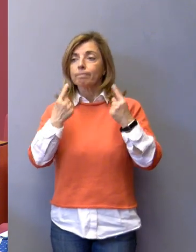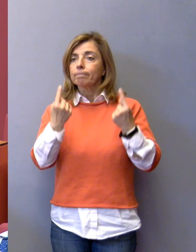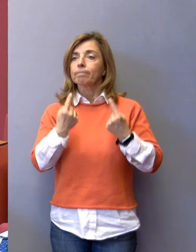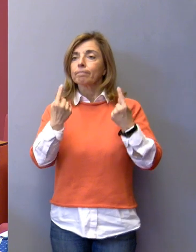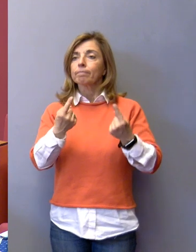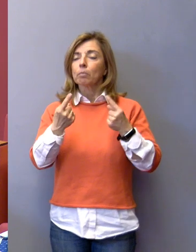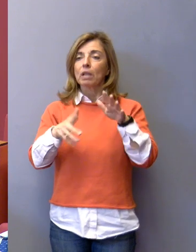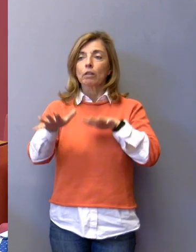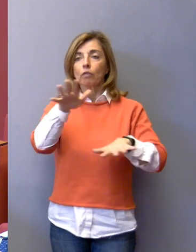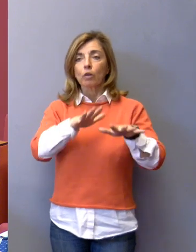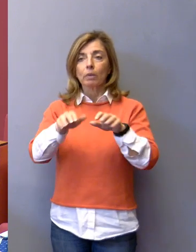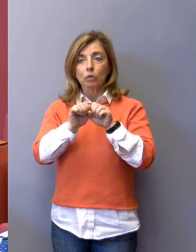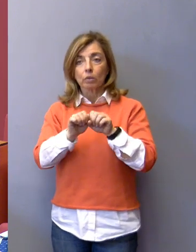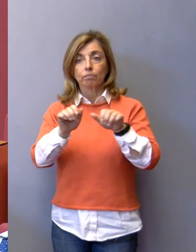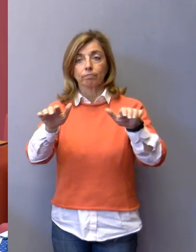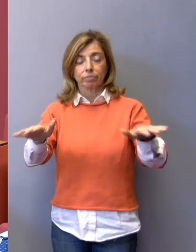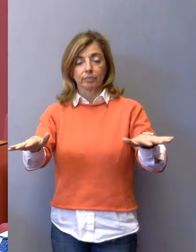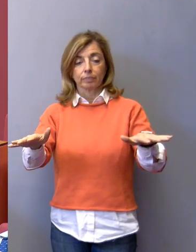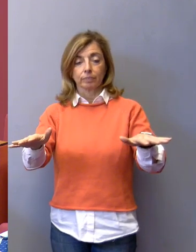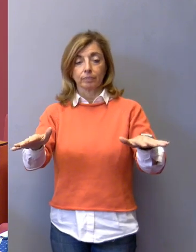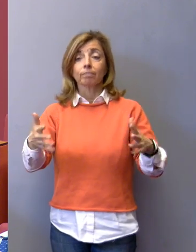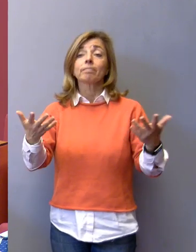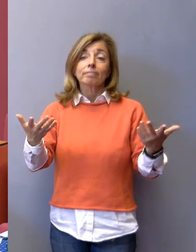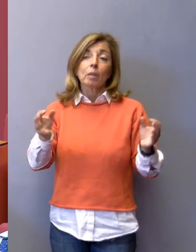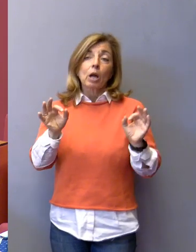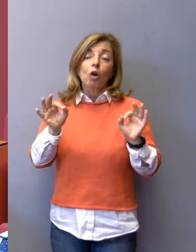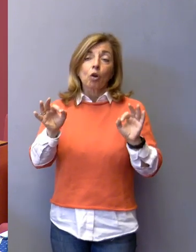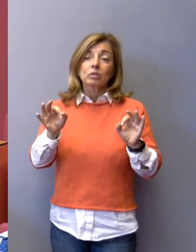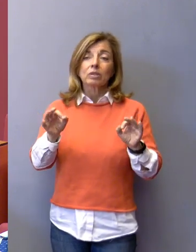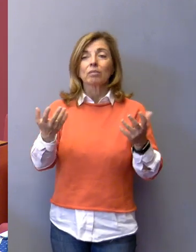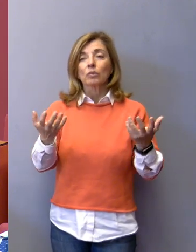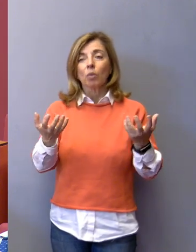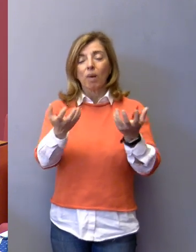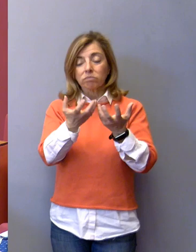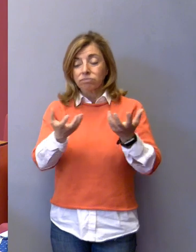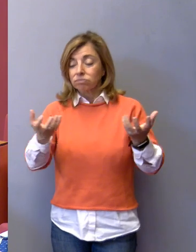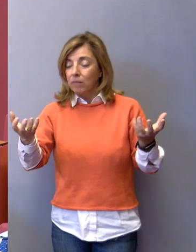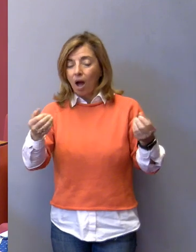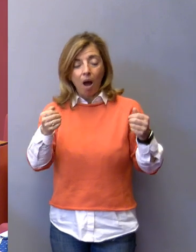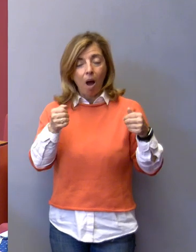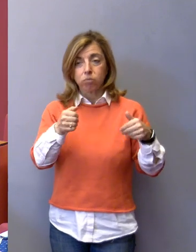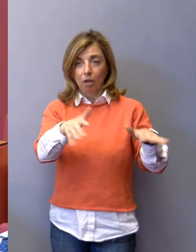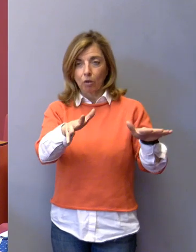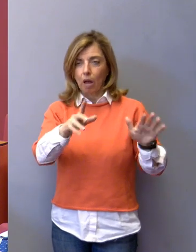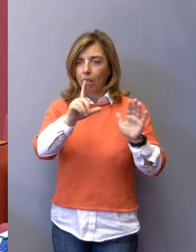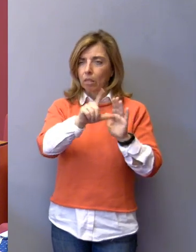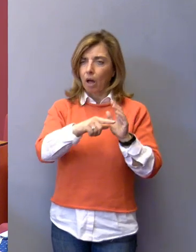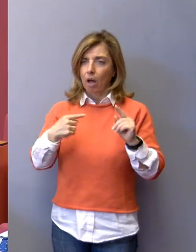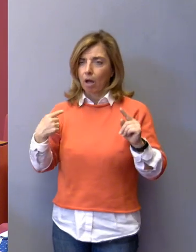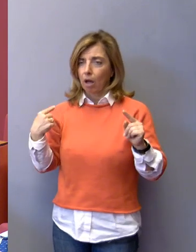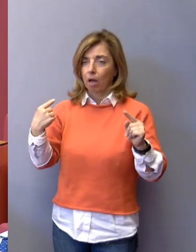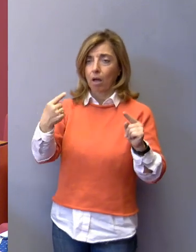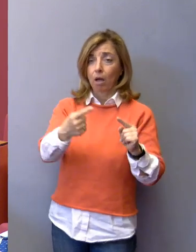un tema che c'è che ci si abitua poi alle cose abbandonate da tanto tempo e a me piacerebbe pensare che dopo tanti anni